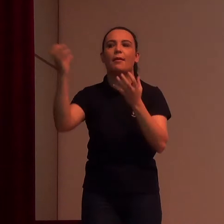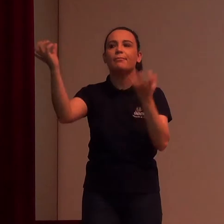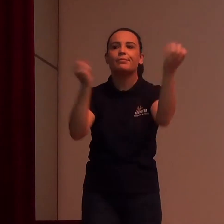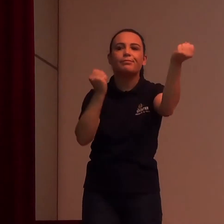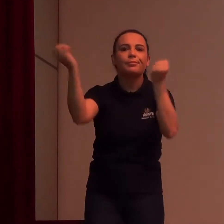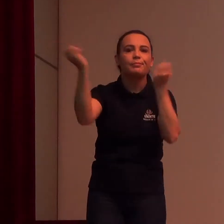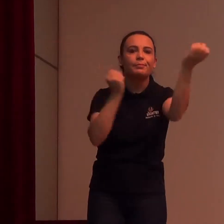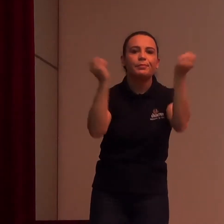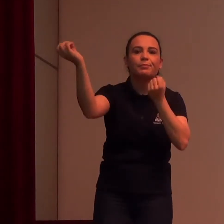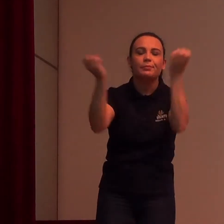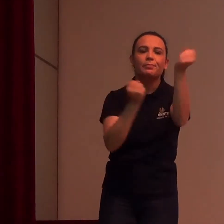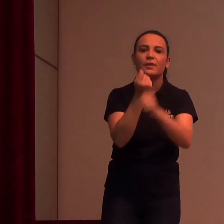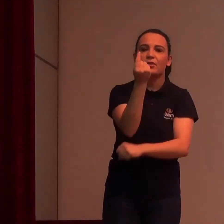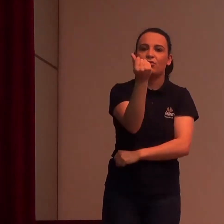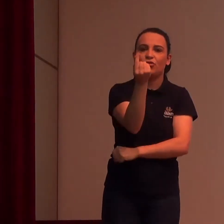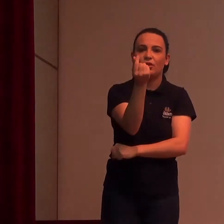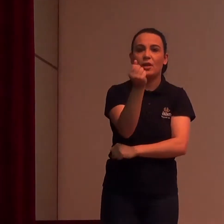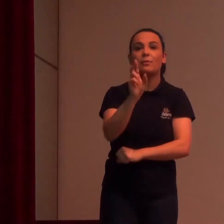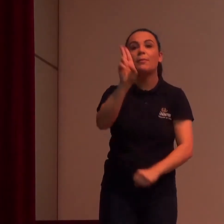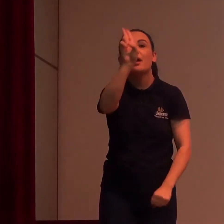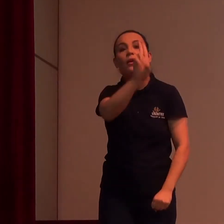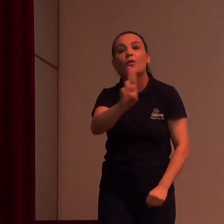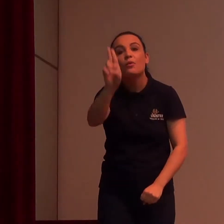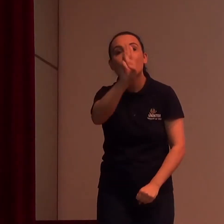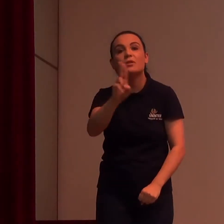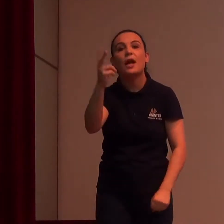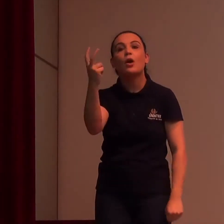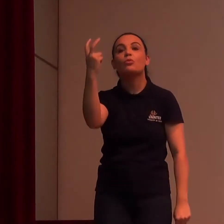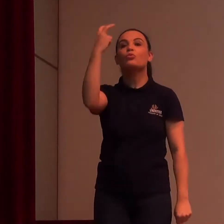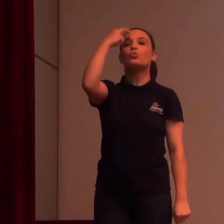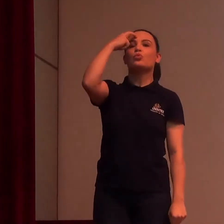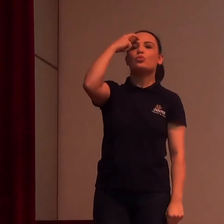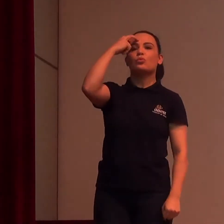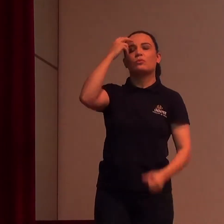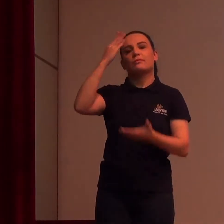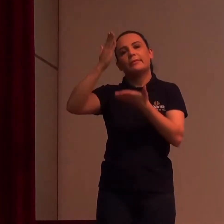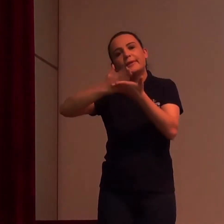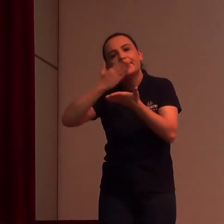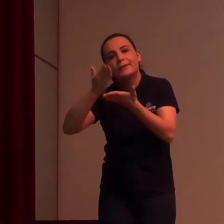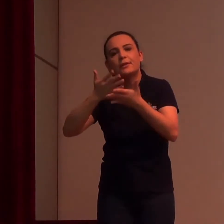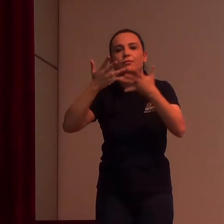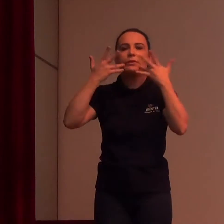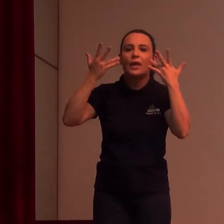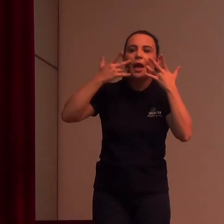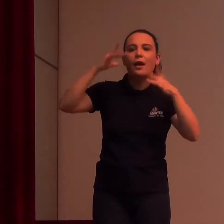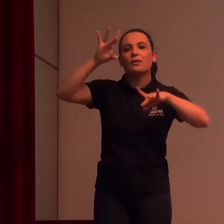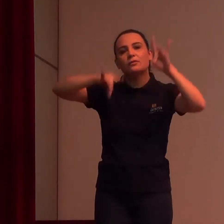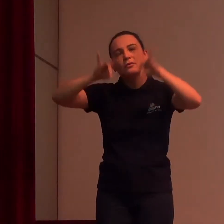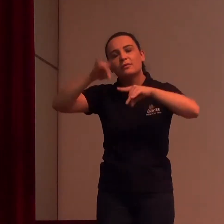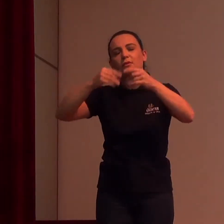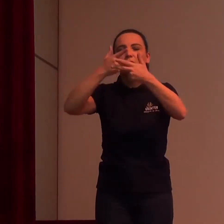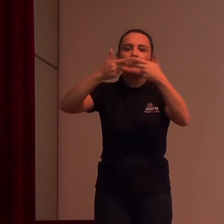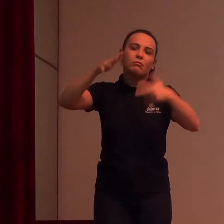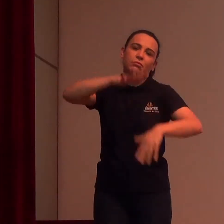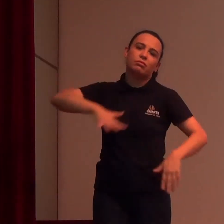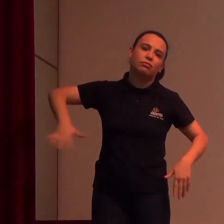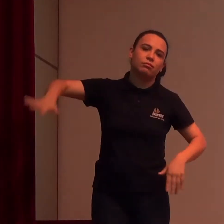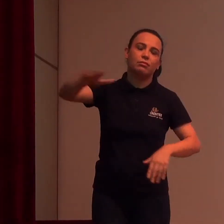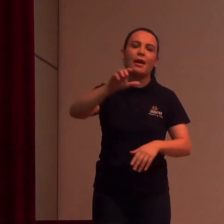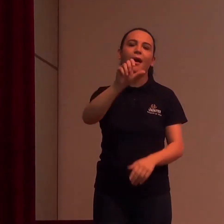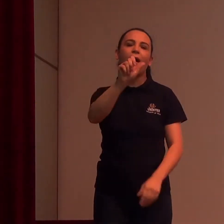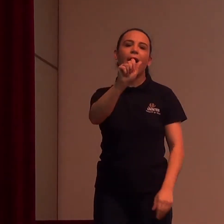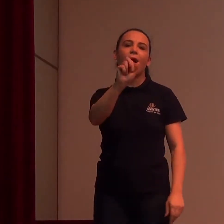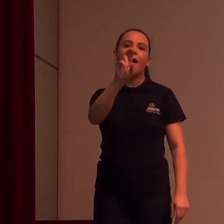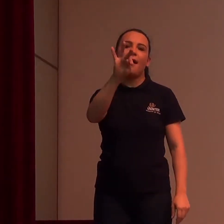é independente do tratado de Marrakech, com a convenção e com a LBI, a tendência dessa resistência das